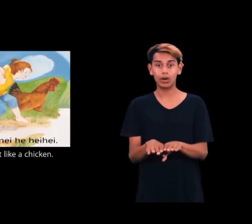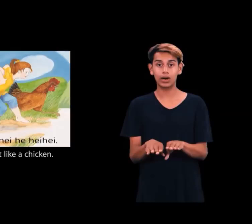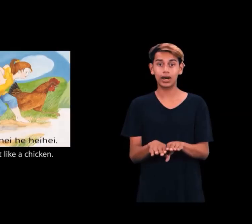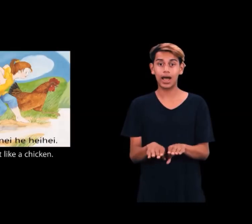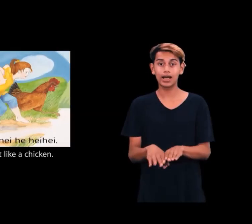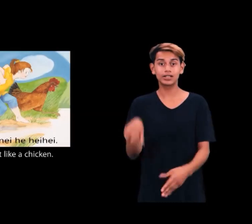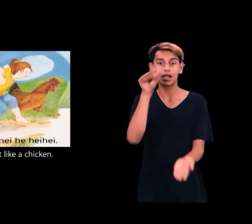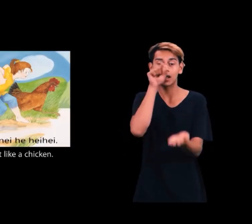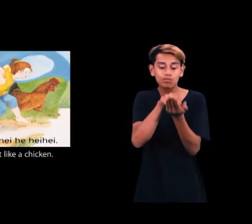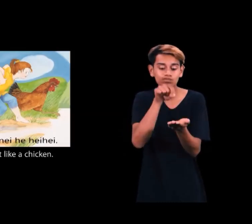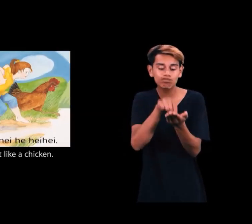Anō nei he hei hei.